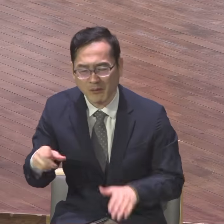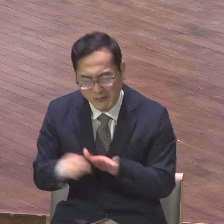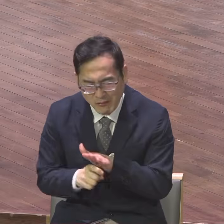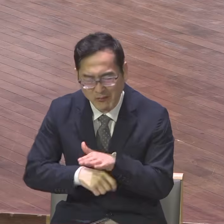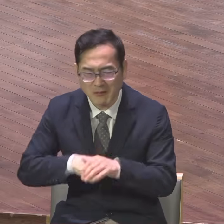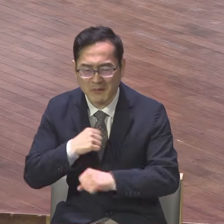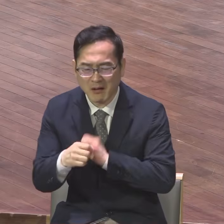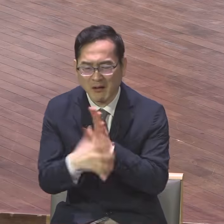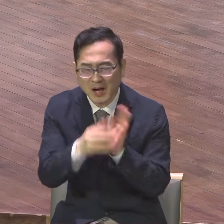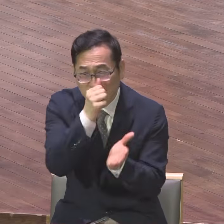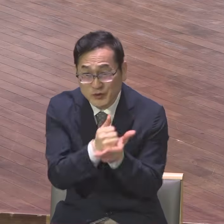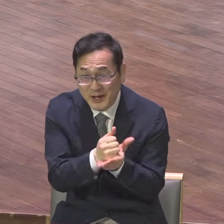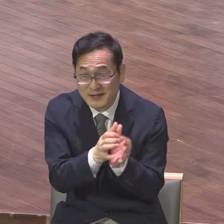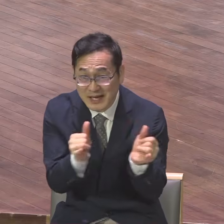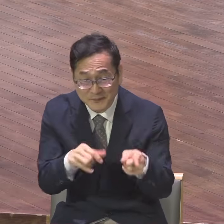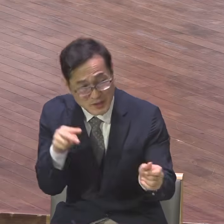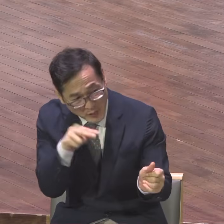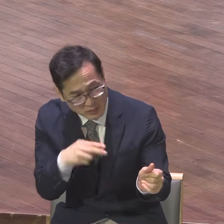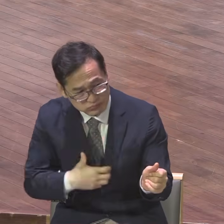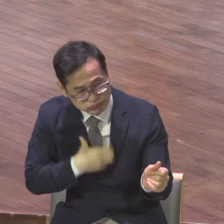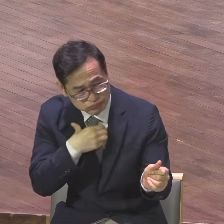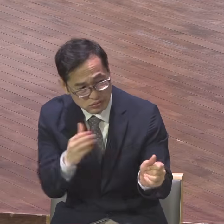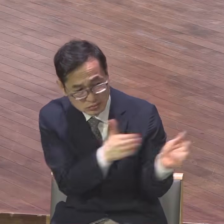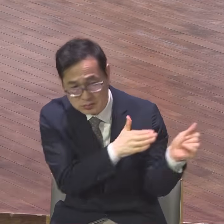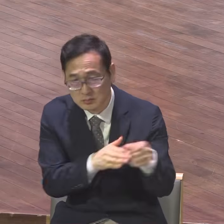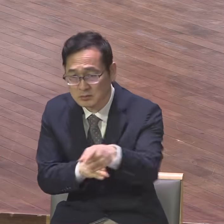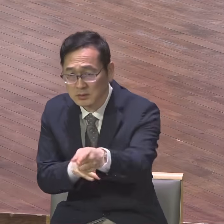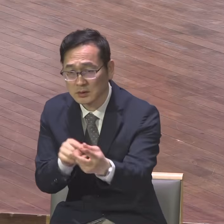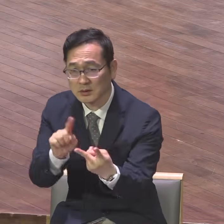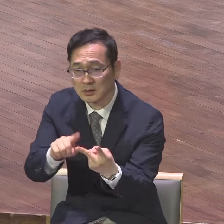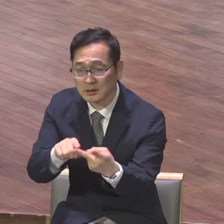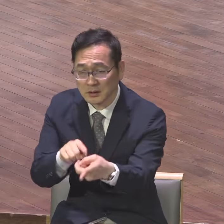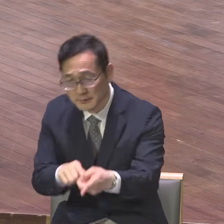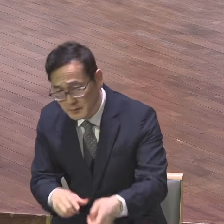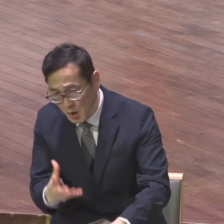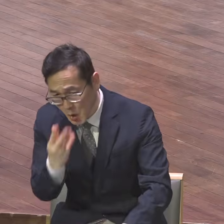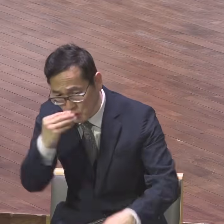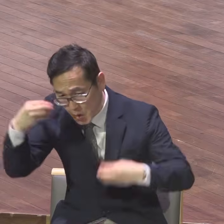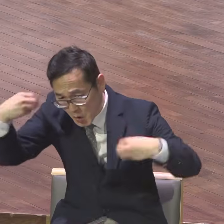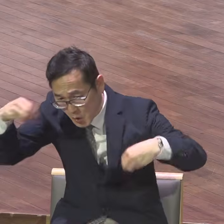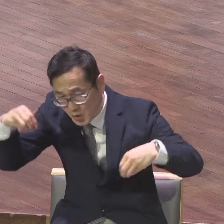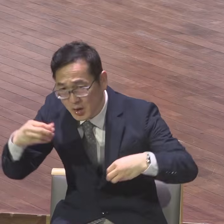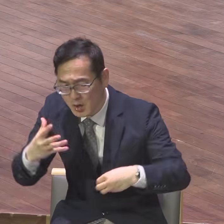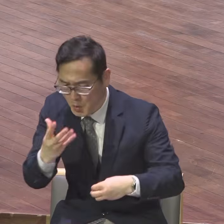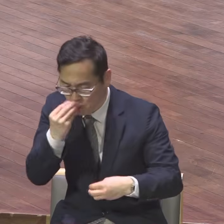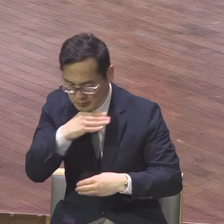쉬운데 거룩한 척 하는 데는 분별하기가 쉽지 않아요.